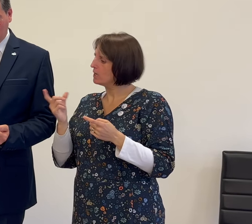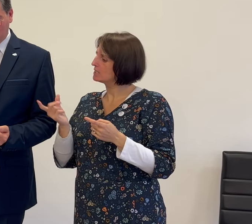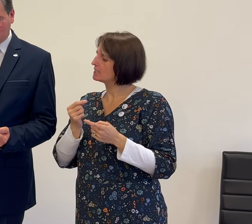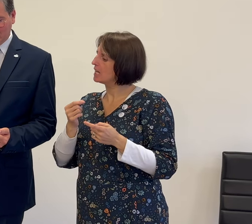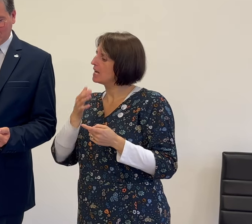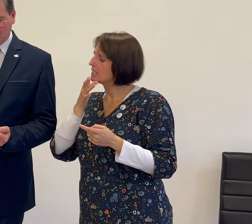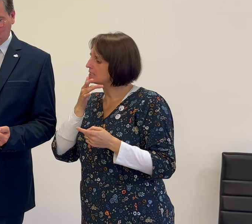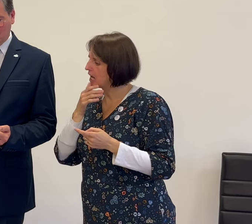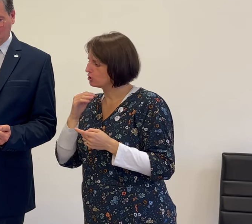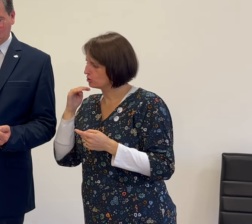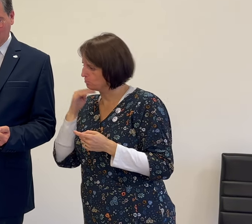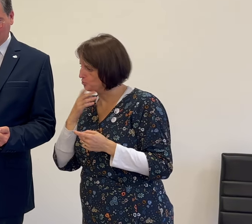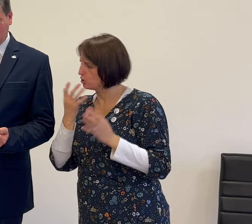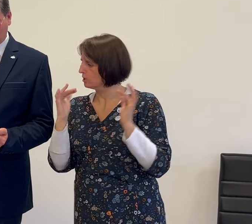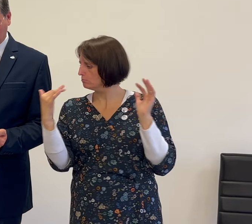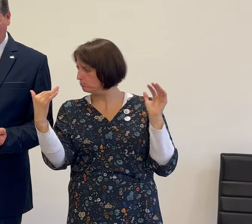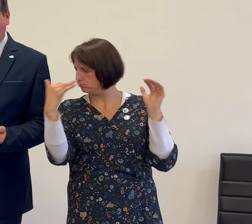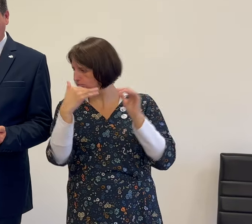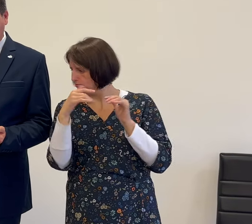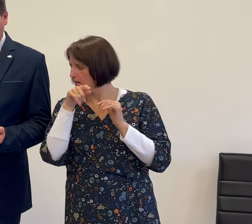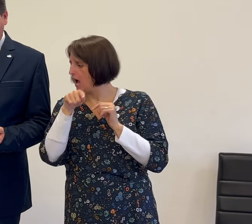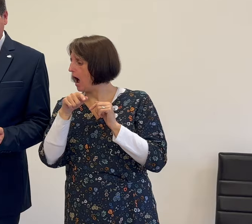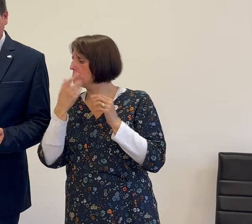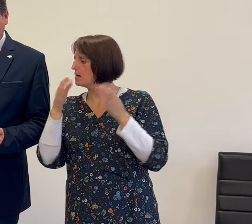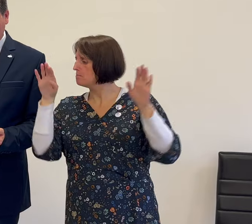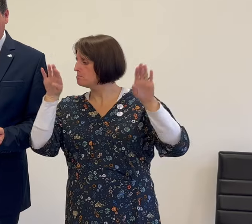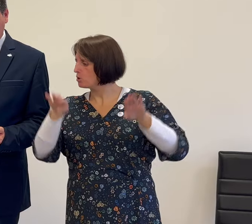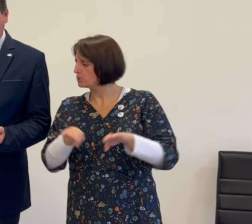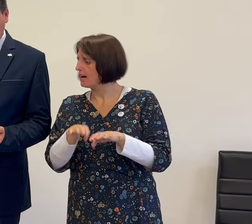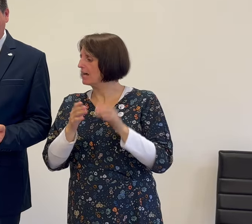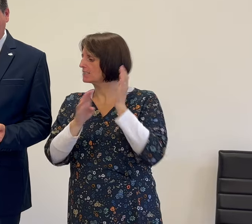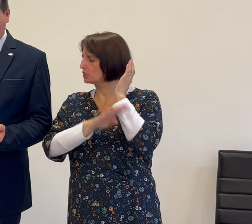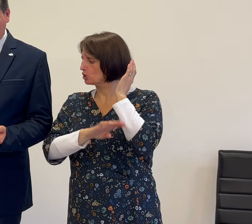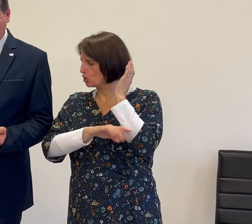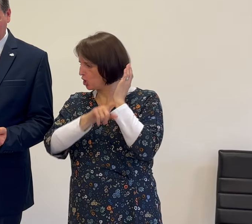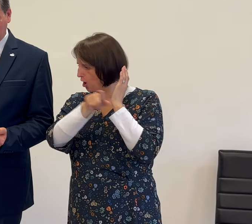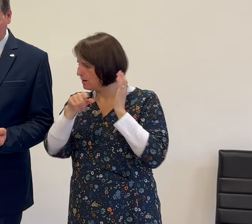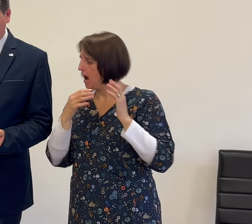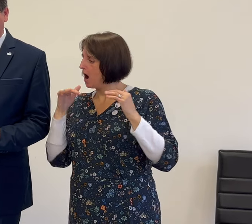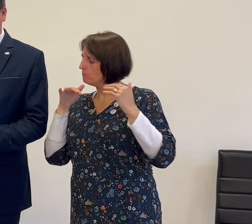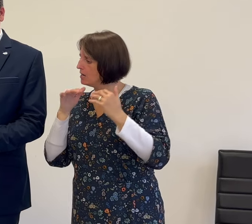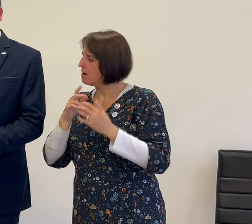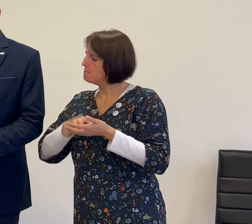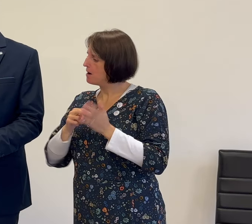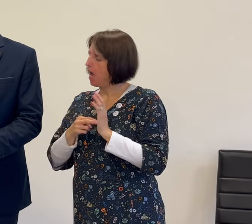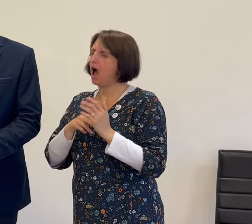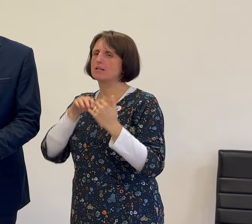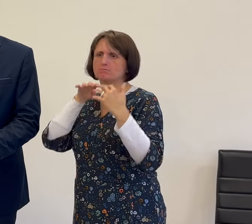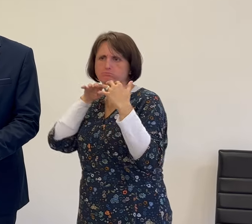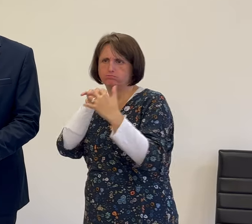zhromáždili, utábořili se v dolině posvátného stromu a seřadili se k bitvě proti Pelištejcům.